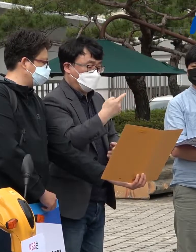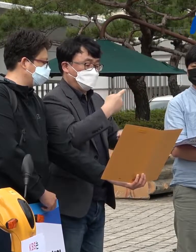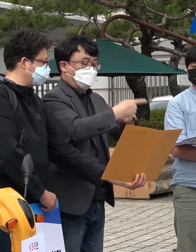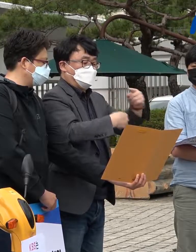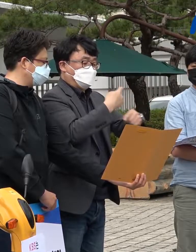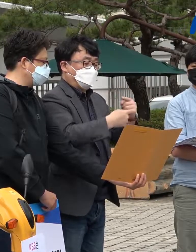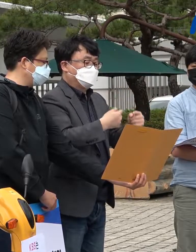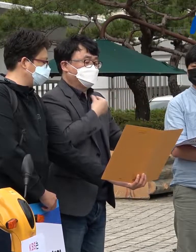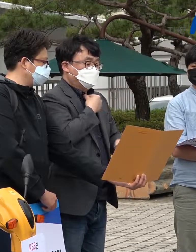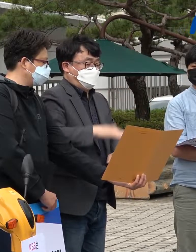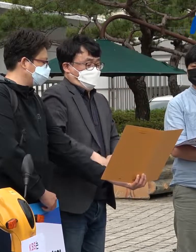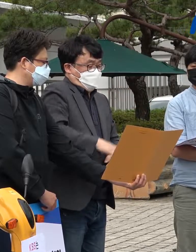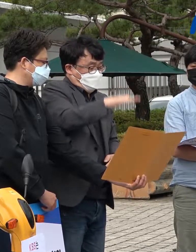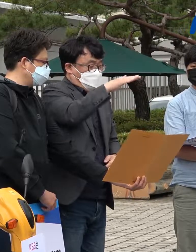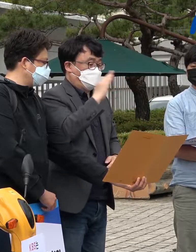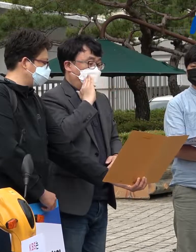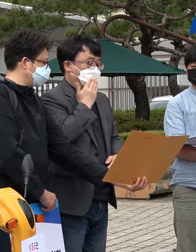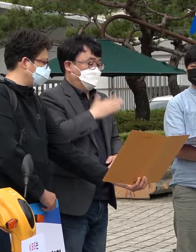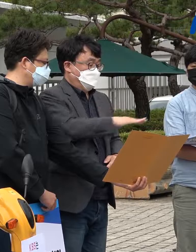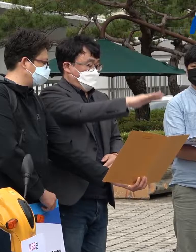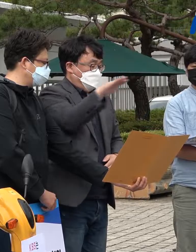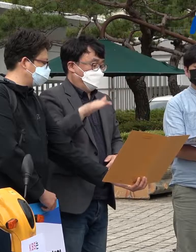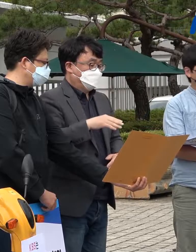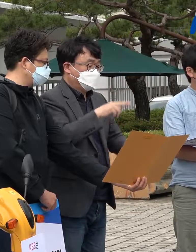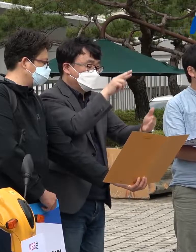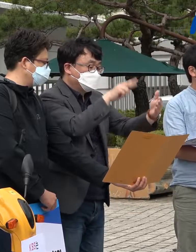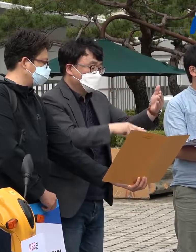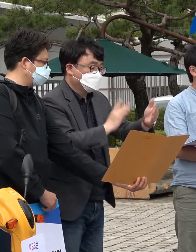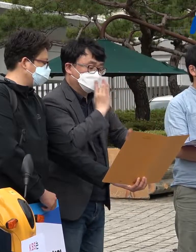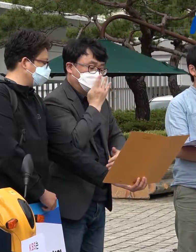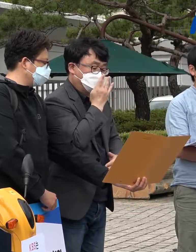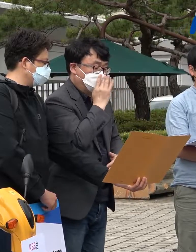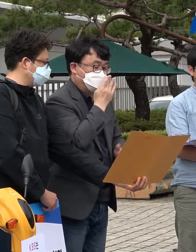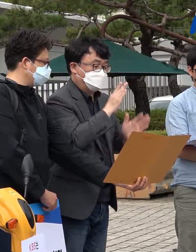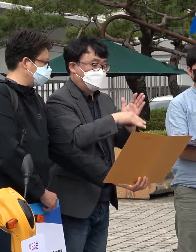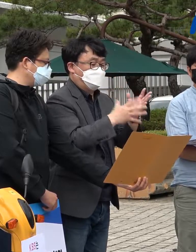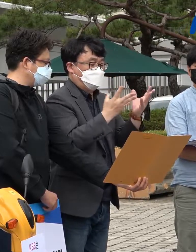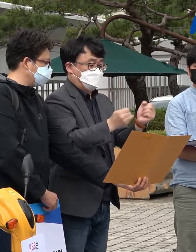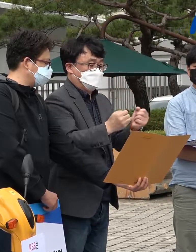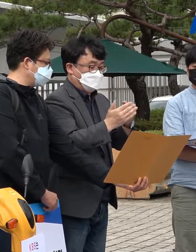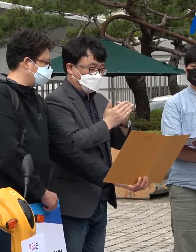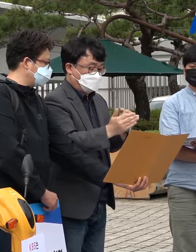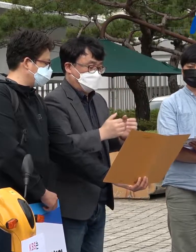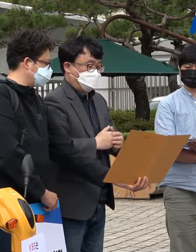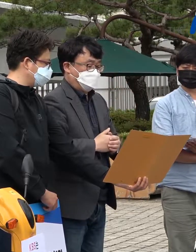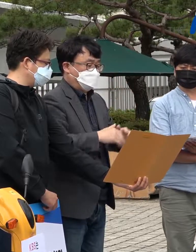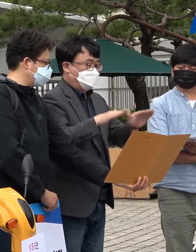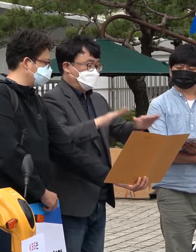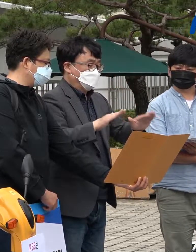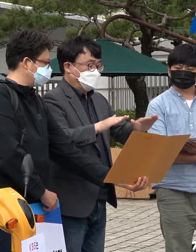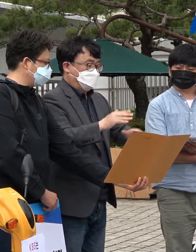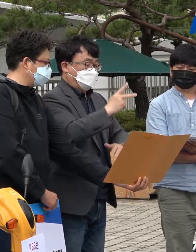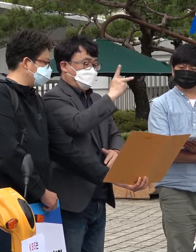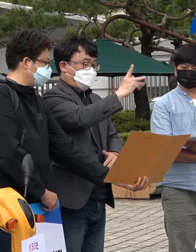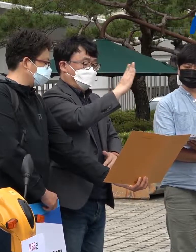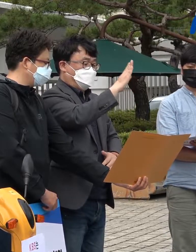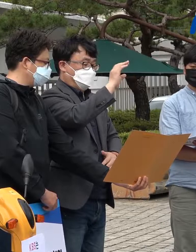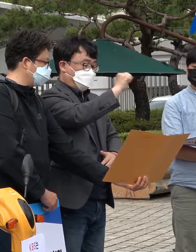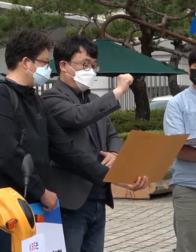수어를 제1 언어로 사용하는 농인의 경우 문장 해독에 어려움이 있는 경우들이 있기 때문입니다.